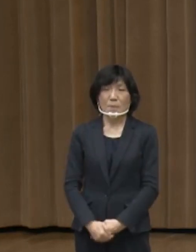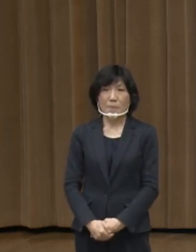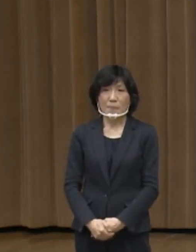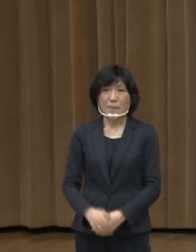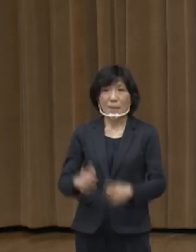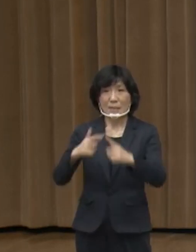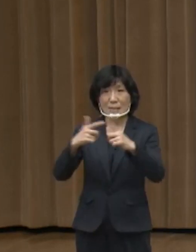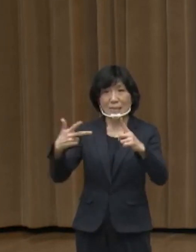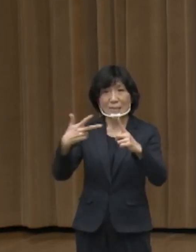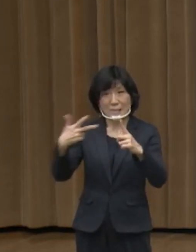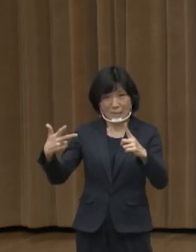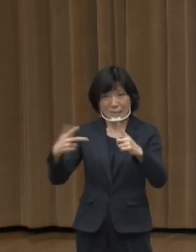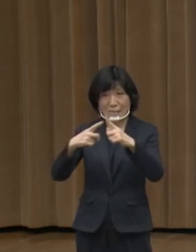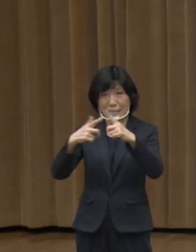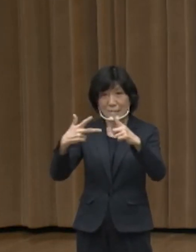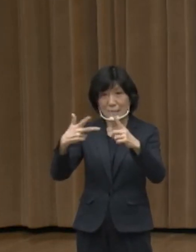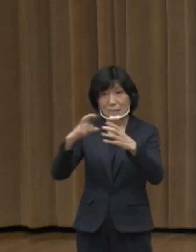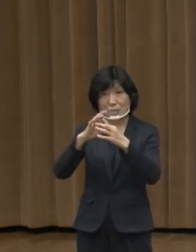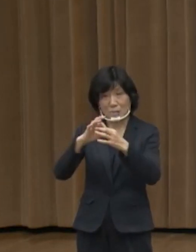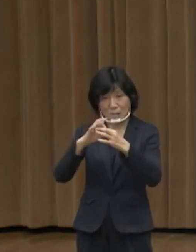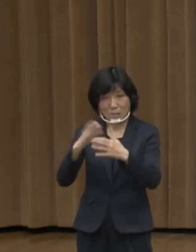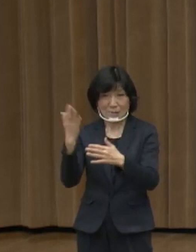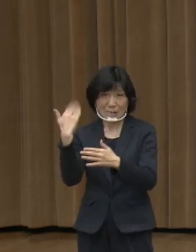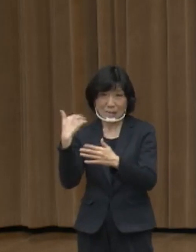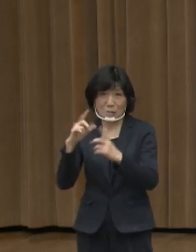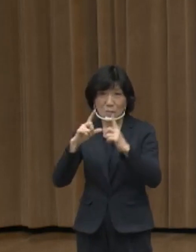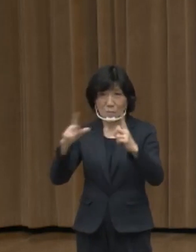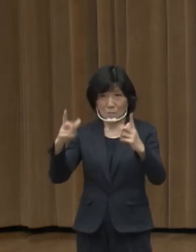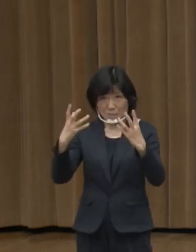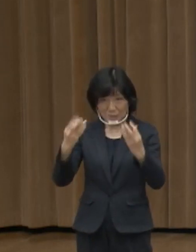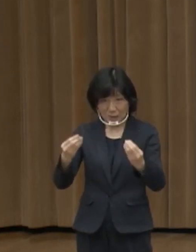人事自体はですね、先ほど申し上げた